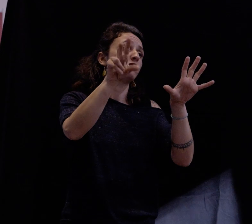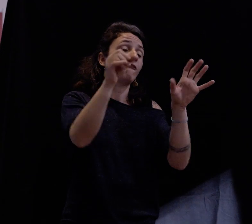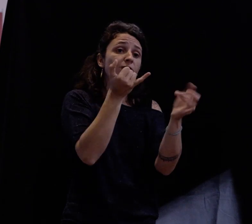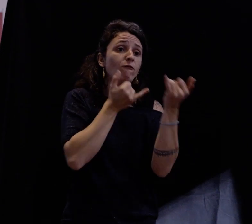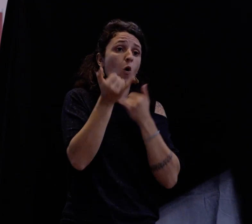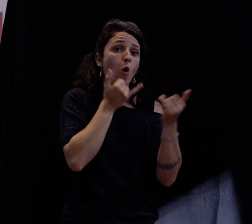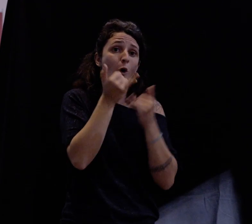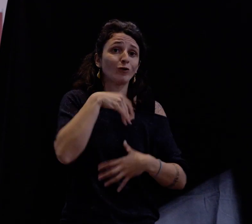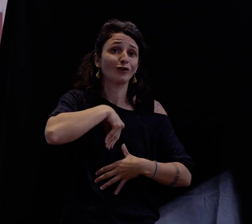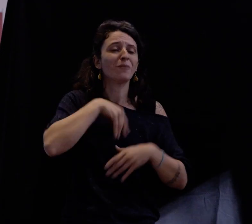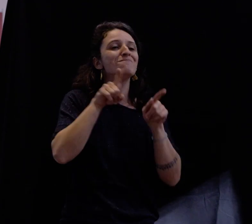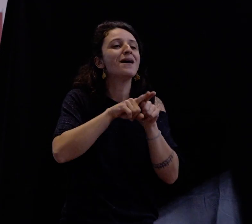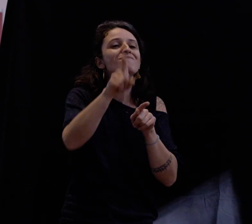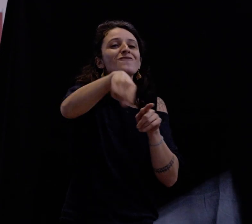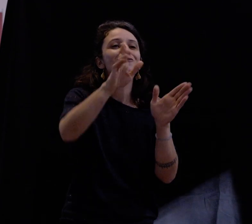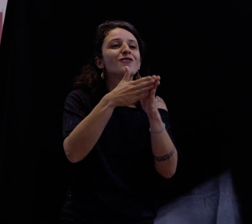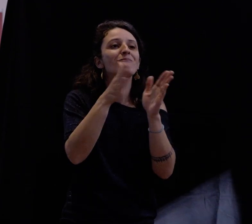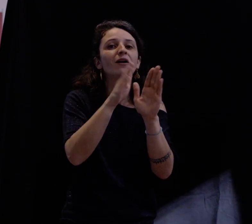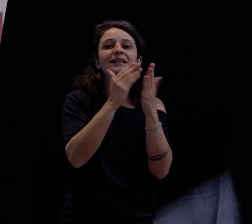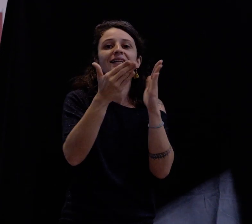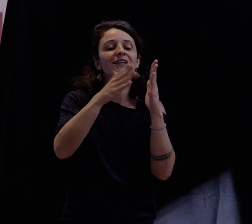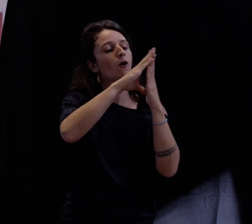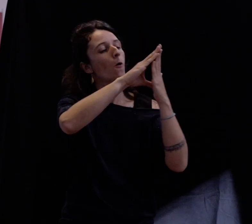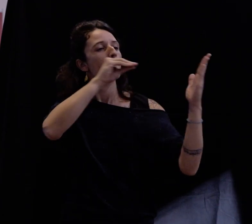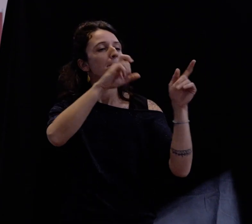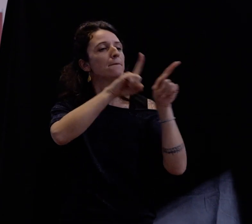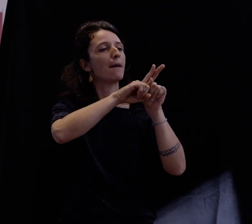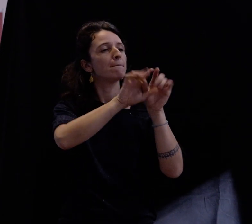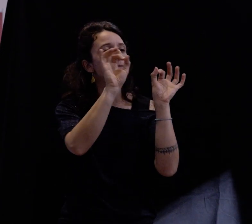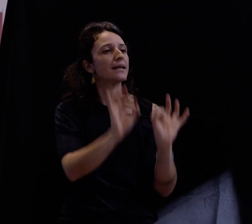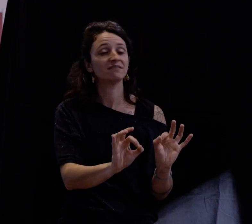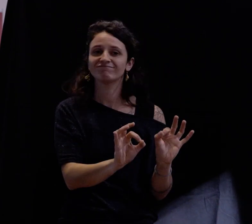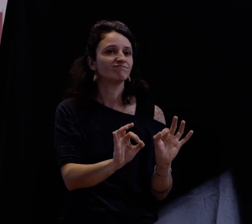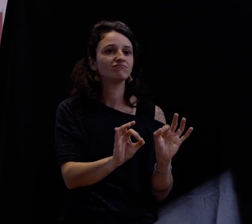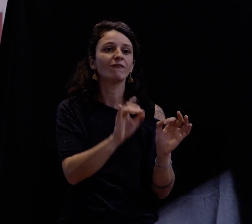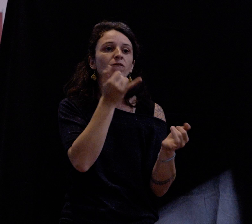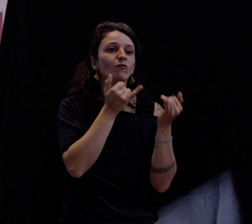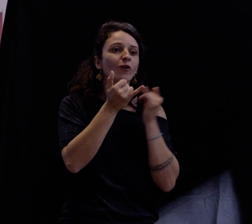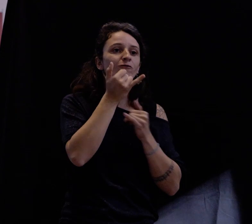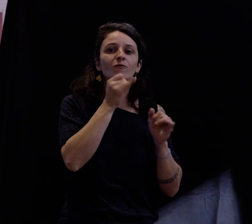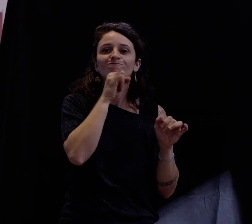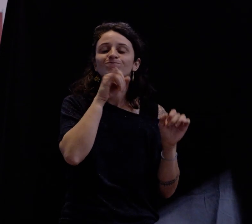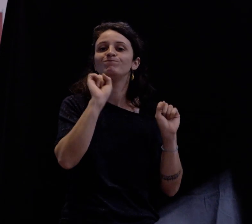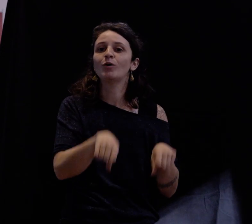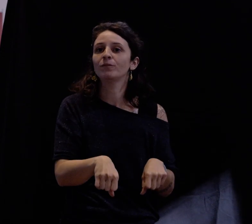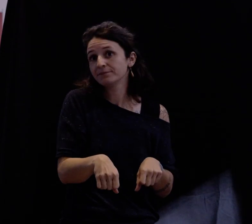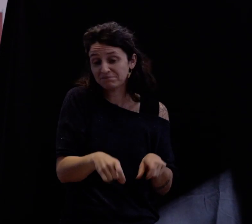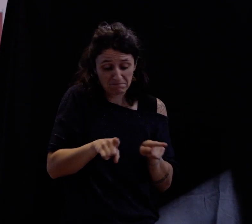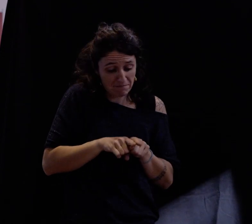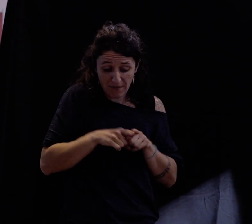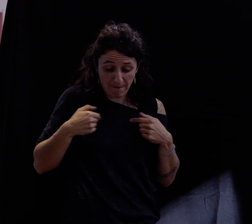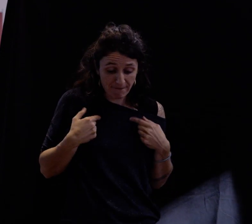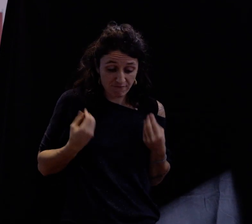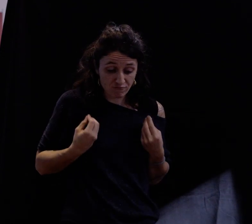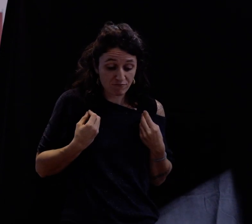un livre, vous allez forcément faire 40 à 80 fautes. Là, c'est pareil, et en fait, c'est un phénomène qui est naturel, et c'est ça qui est à l'origine notamment